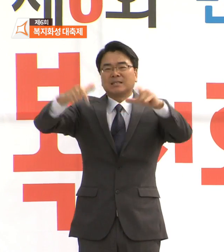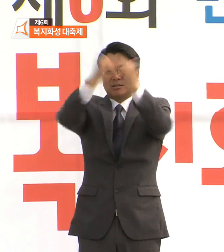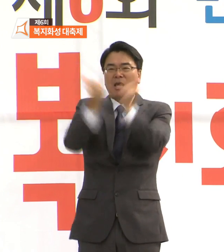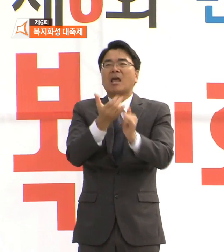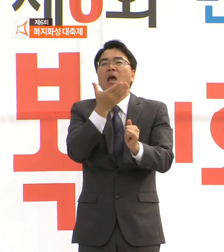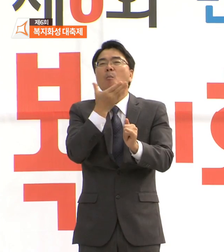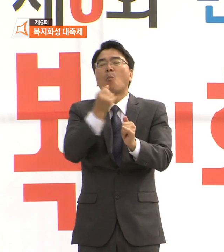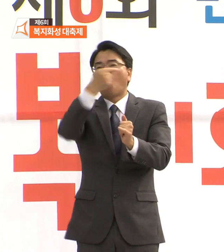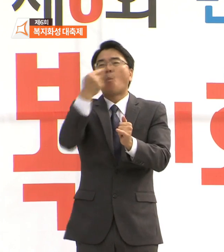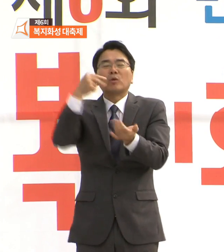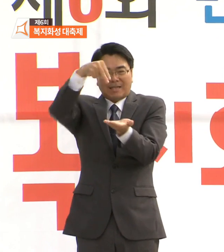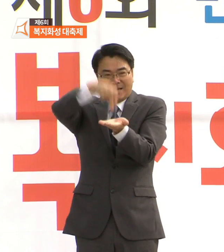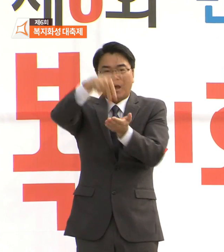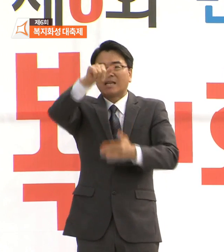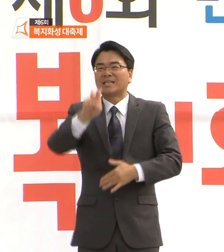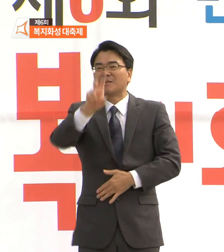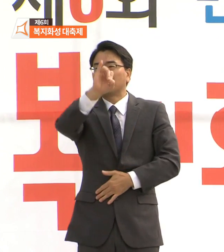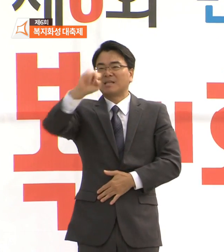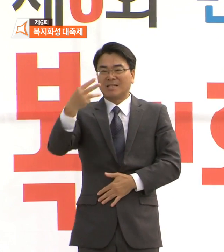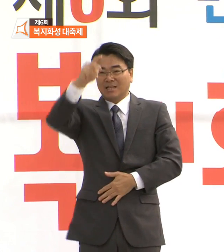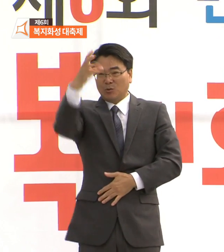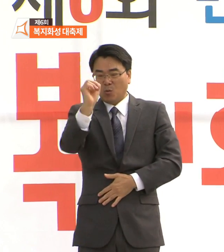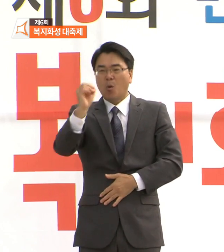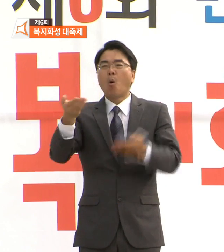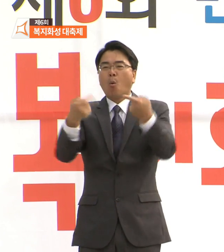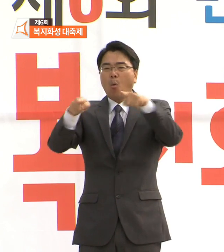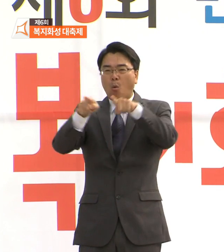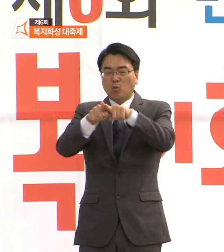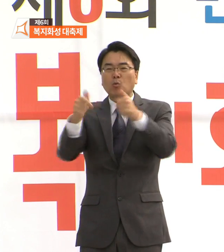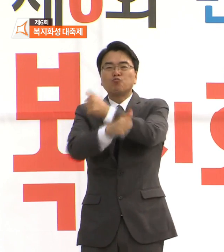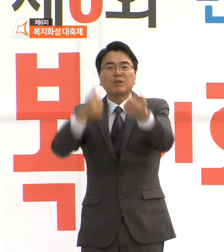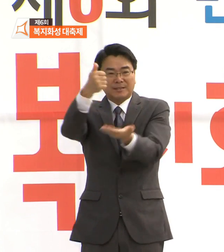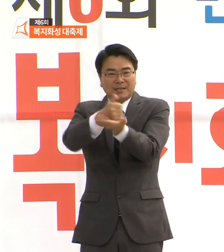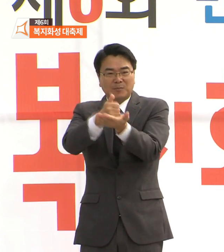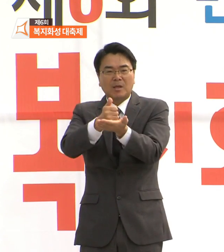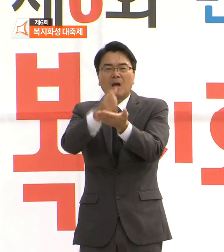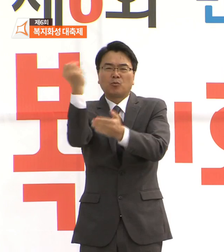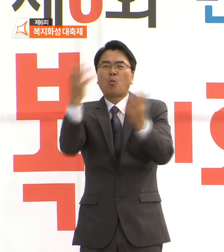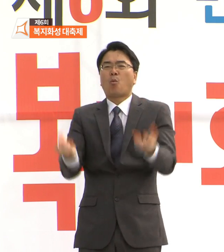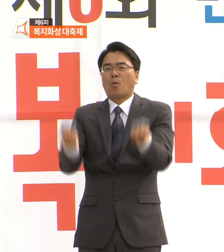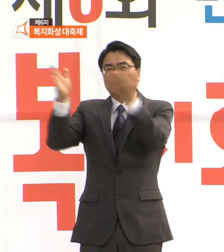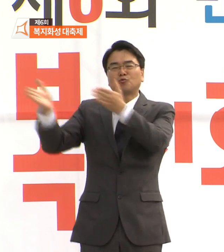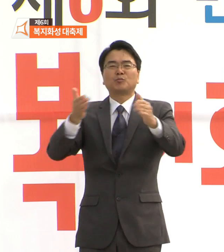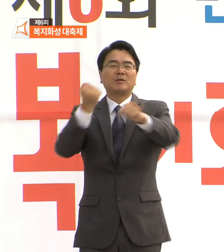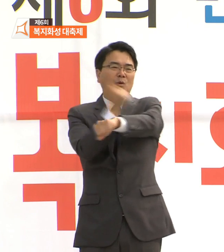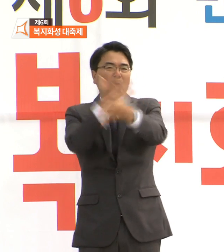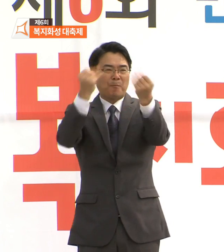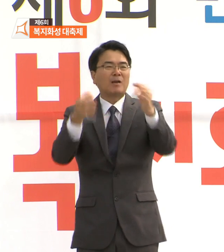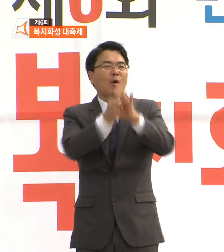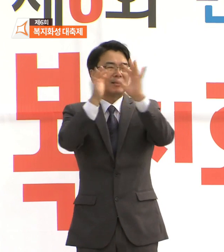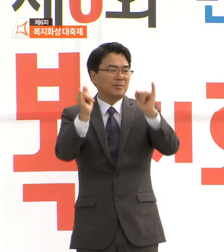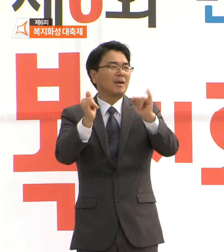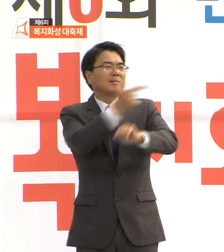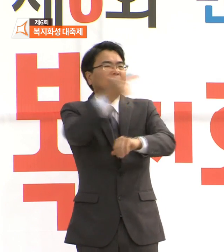지역사회보장협의체 또 김밀룡 공동위원장님 또 우리 이 행사를 준비해주신 관계자 여러분들